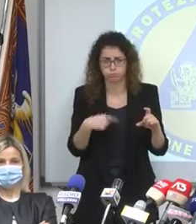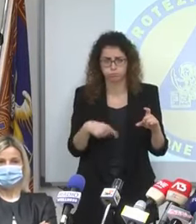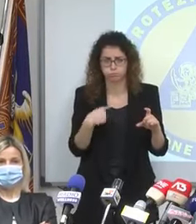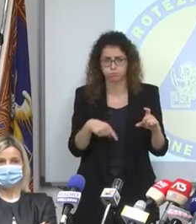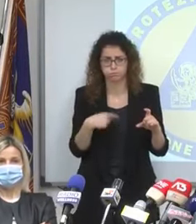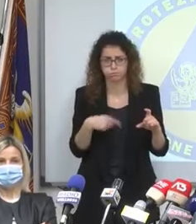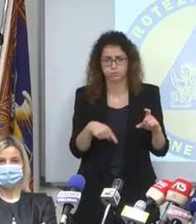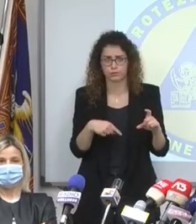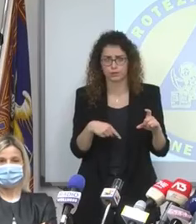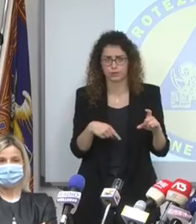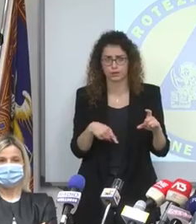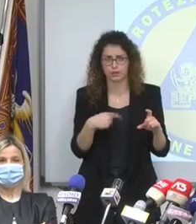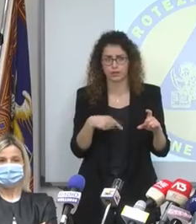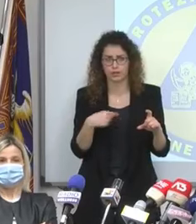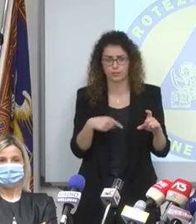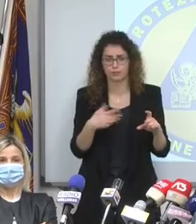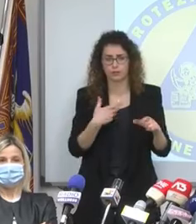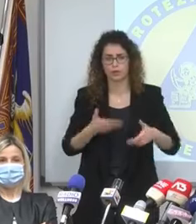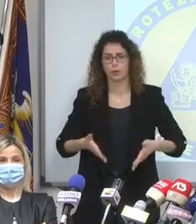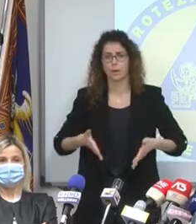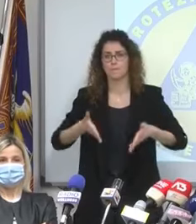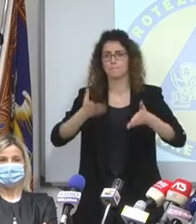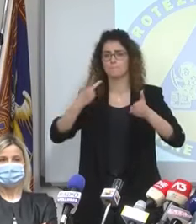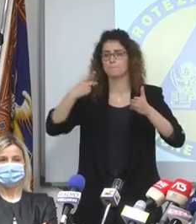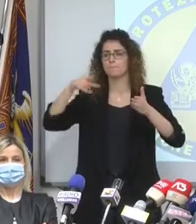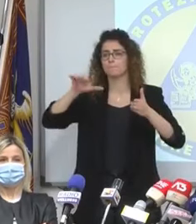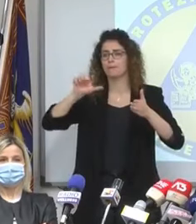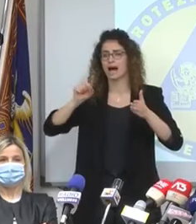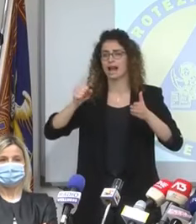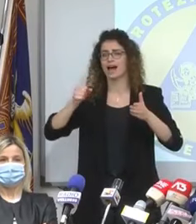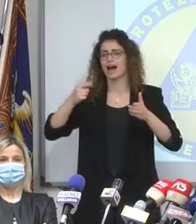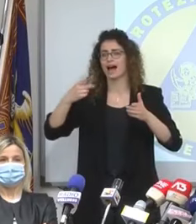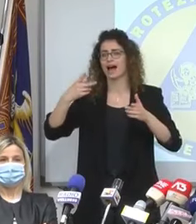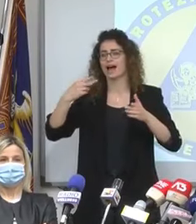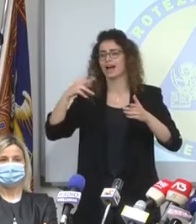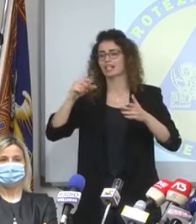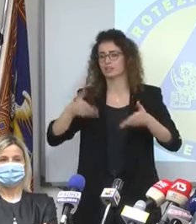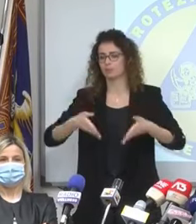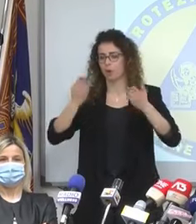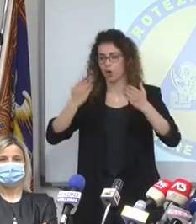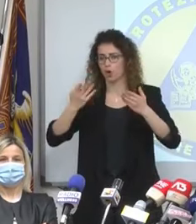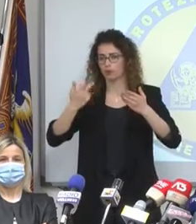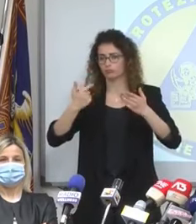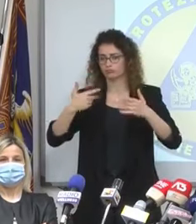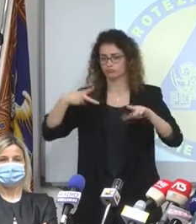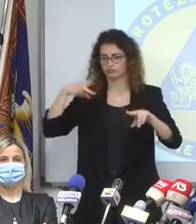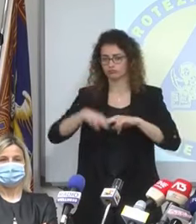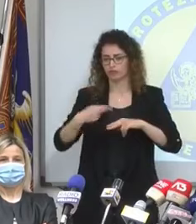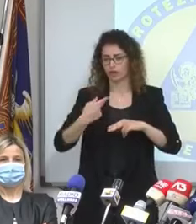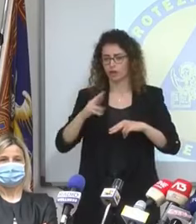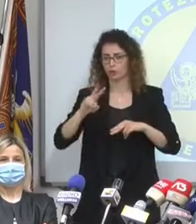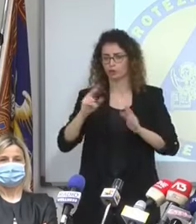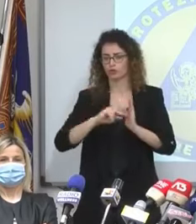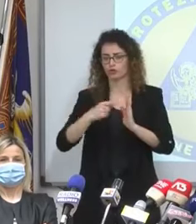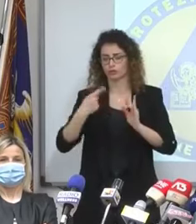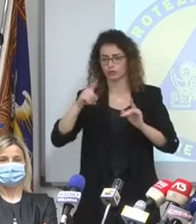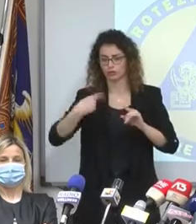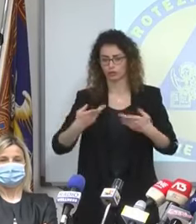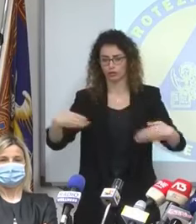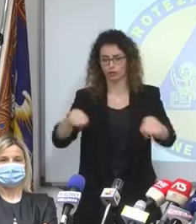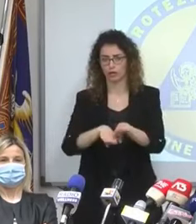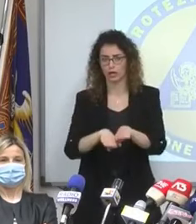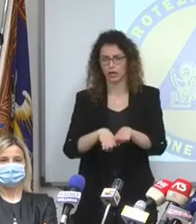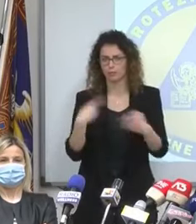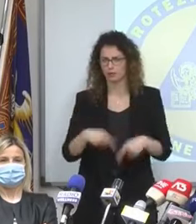addirittura l'hub più grande del Veneto, che è il PalExpo, dopo 2 giorni di inaugurazione, è ovvio che ci si pone una domanda. No, ma io